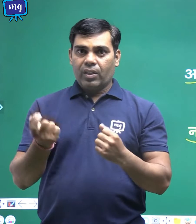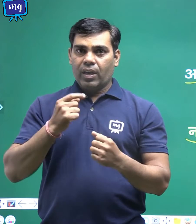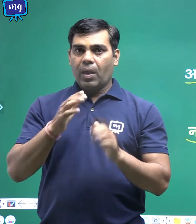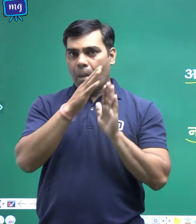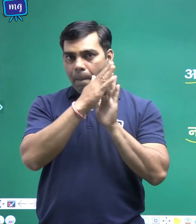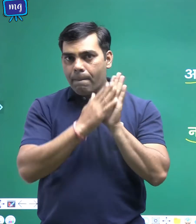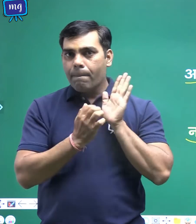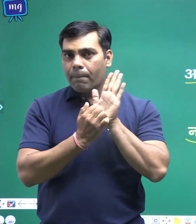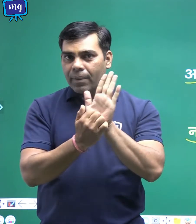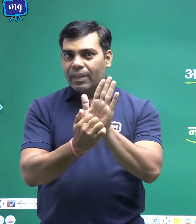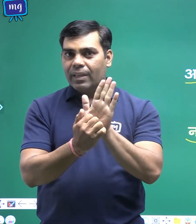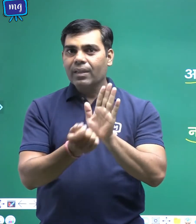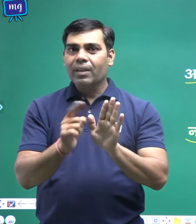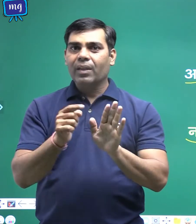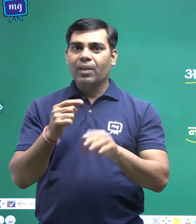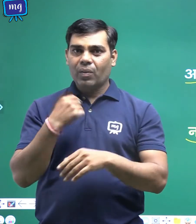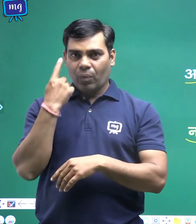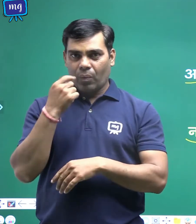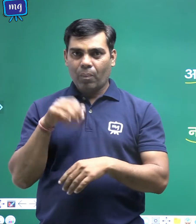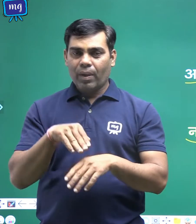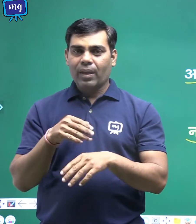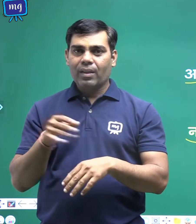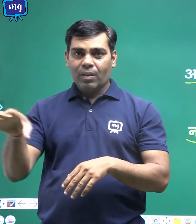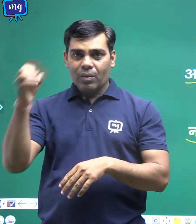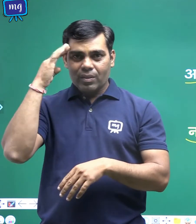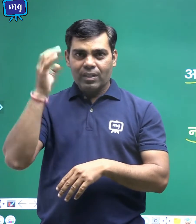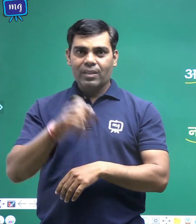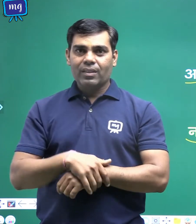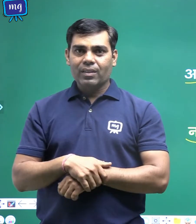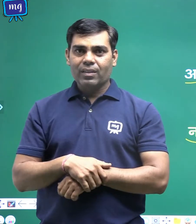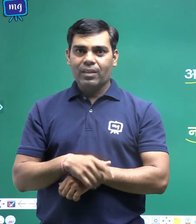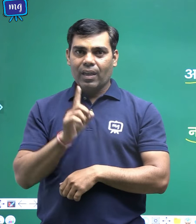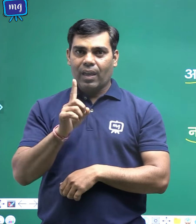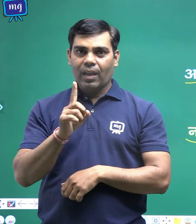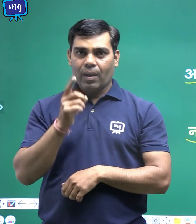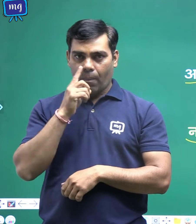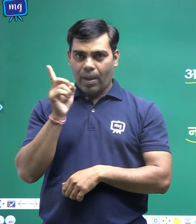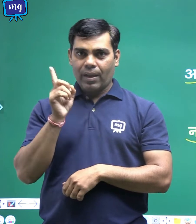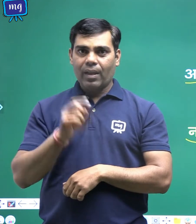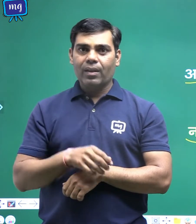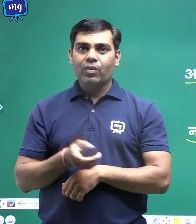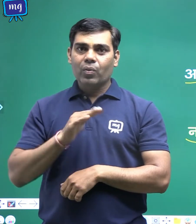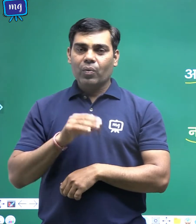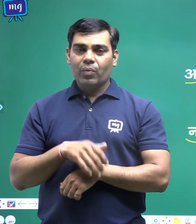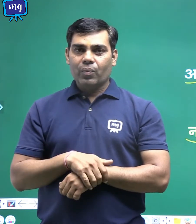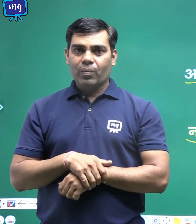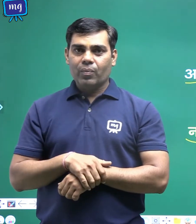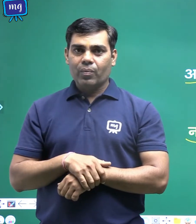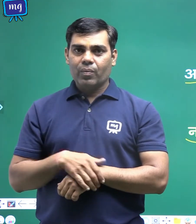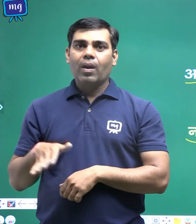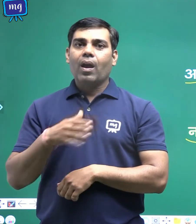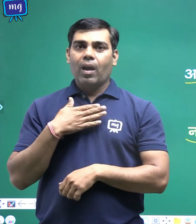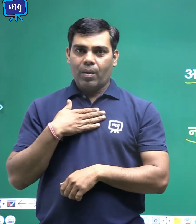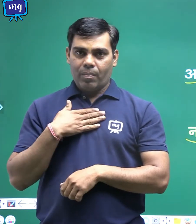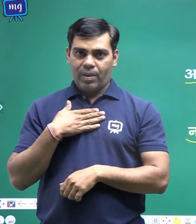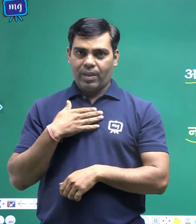के रूप में जानी जाती है। एक महिला जो हमारे देश की